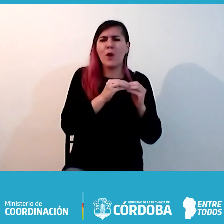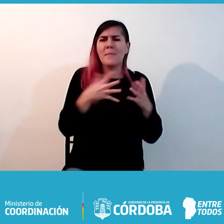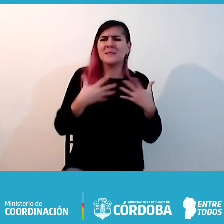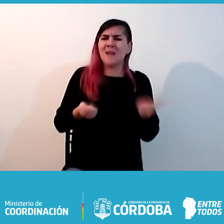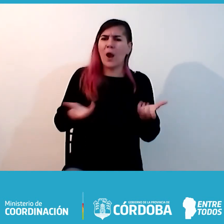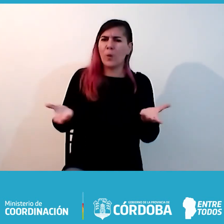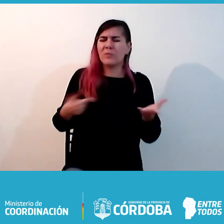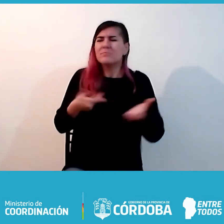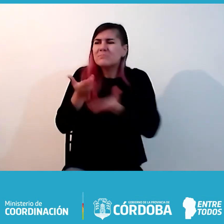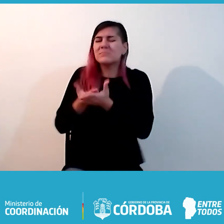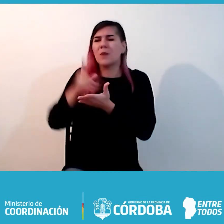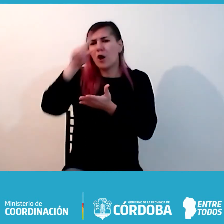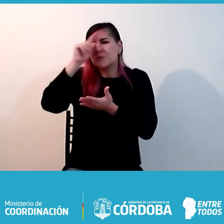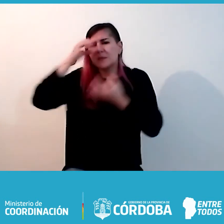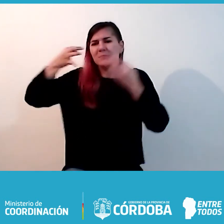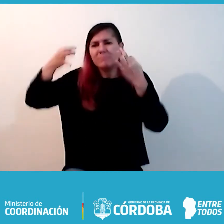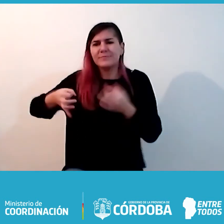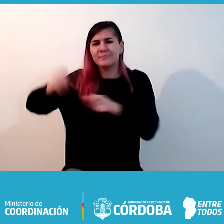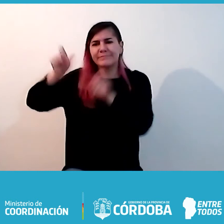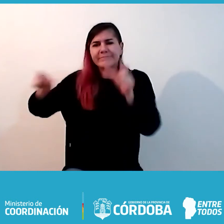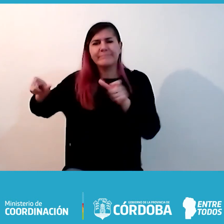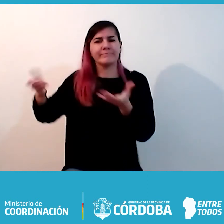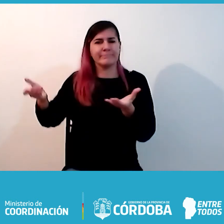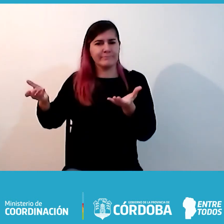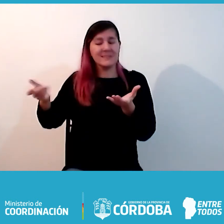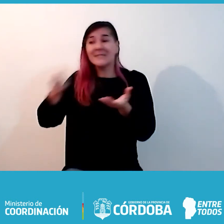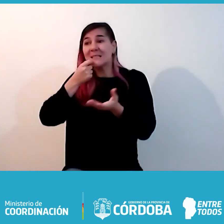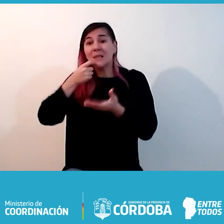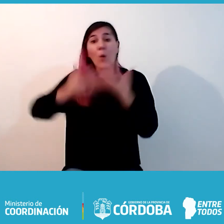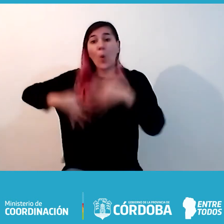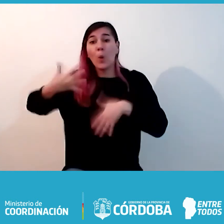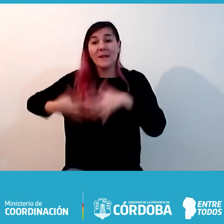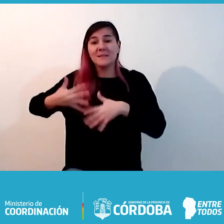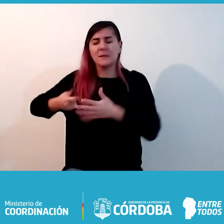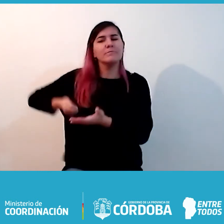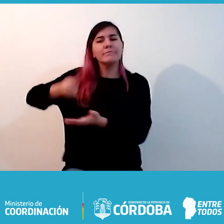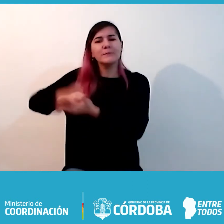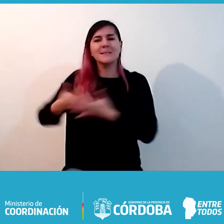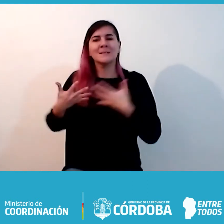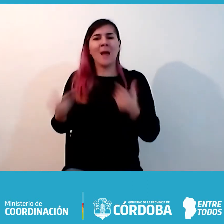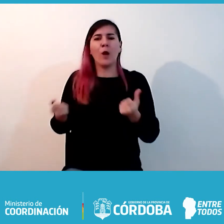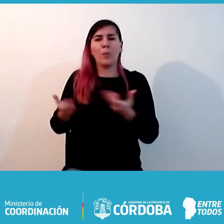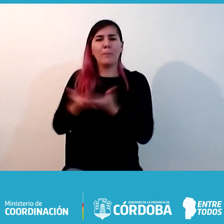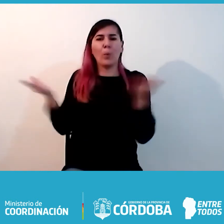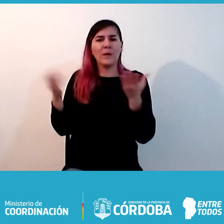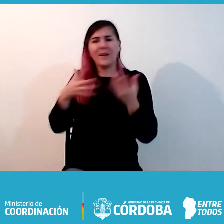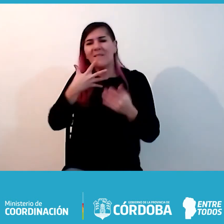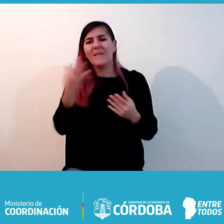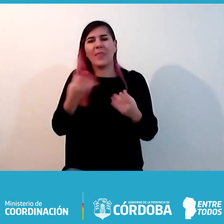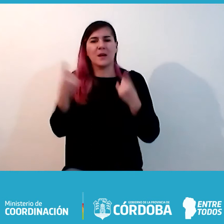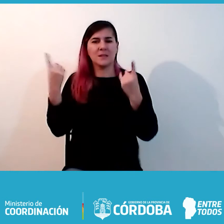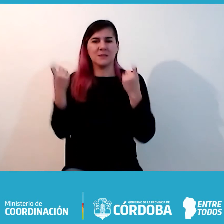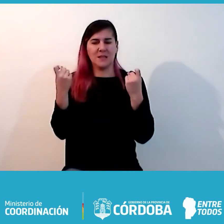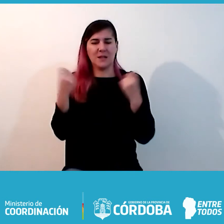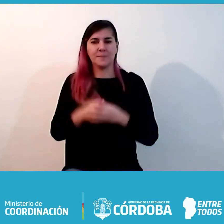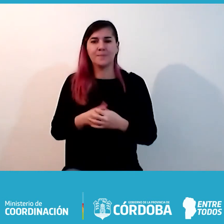Exige hospitales dotados de personal e infraestructura en la zona. Si hay urgencia, que se invierta en salud pública, que es lo que realmente se necesita. Ni